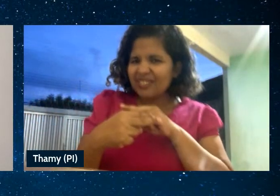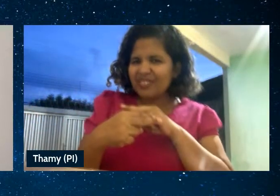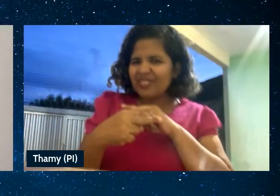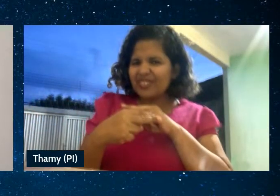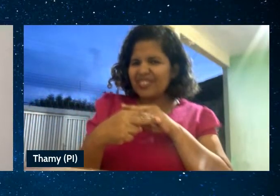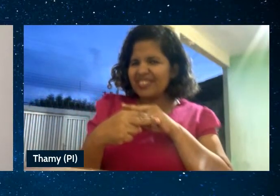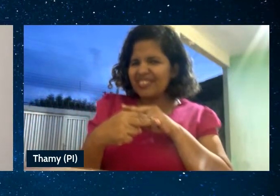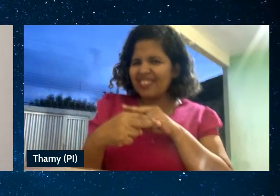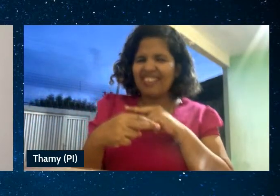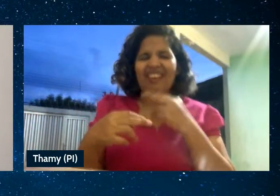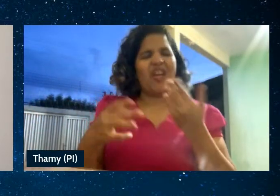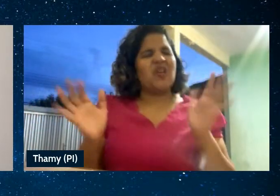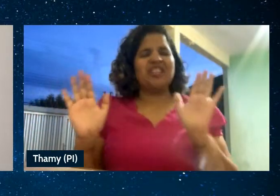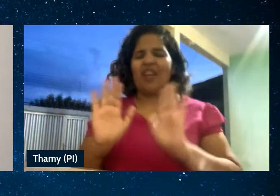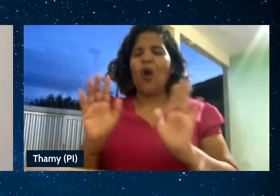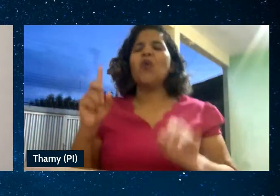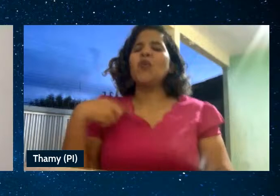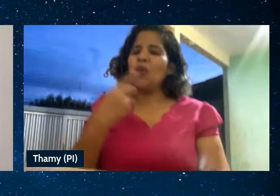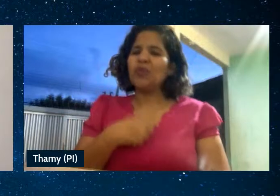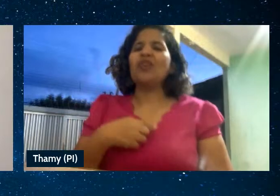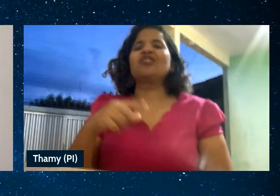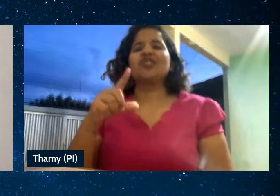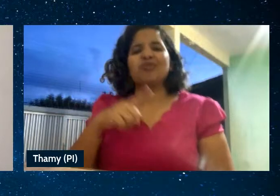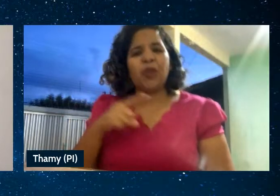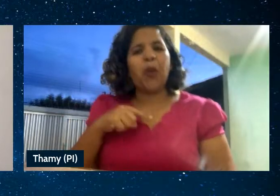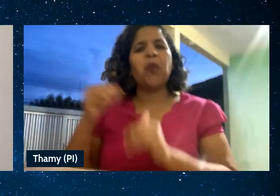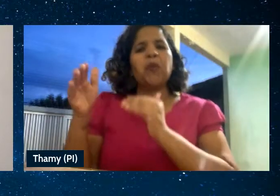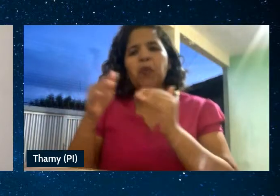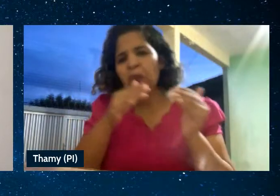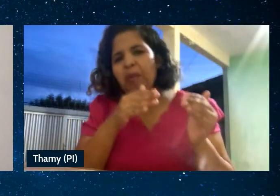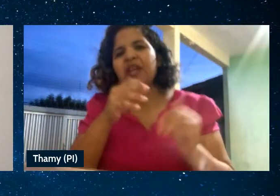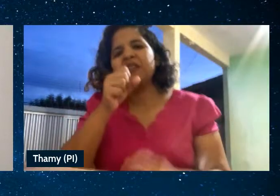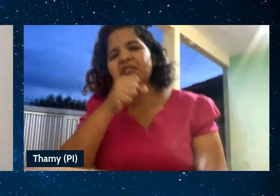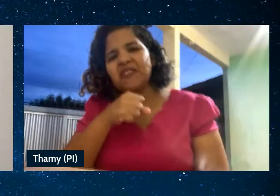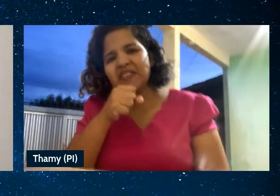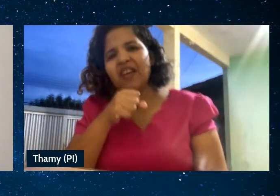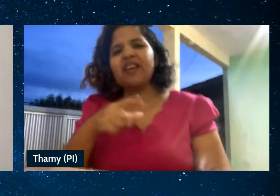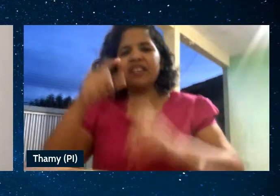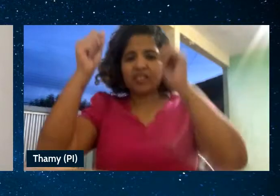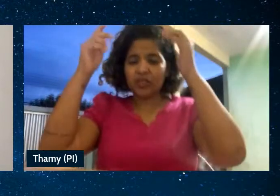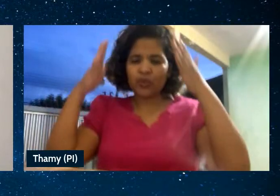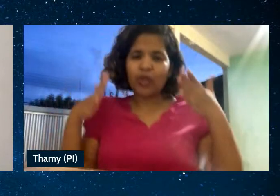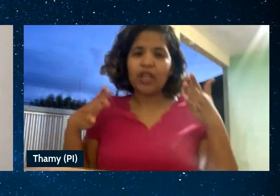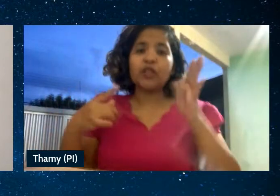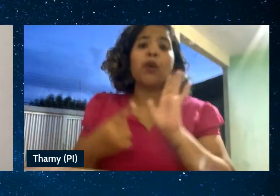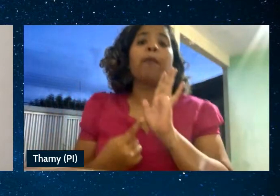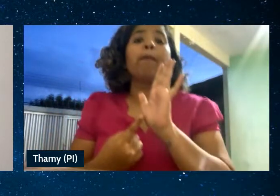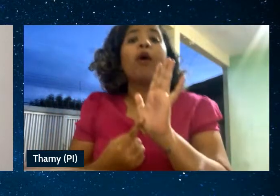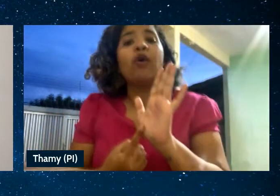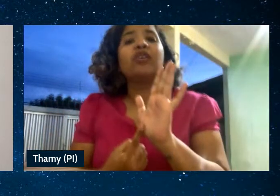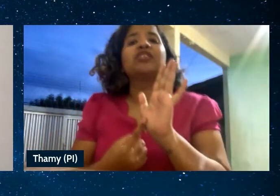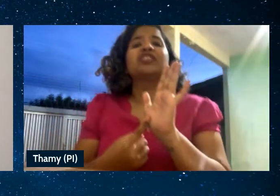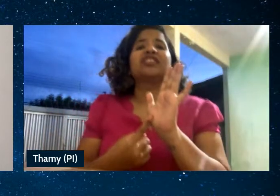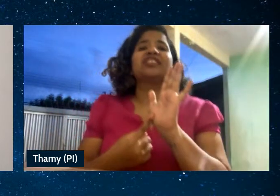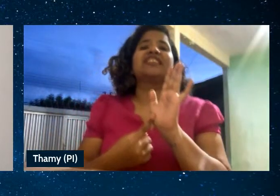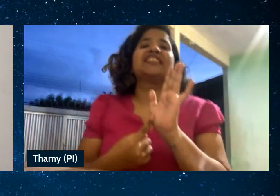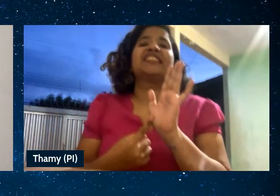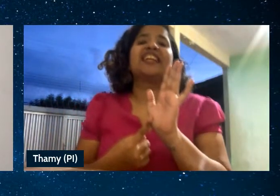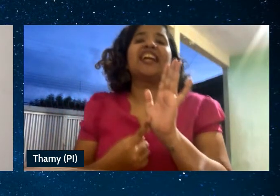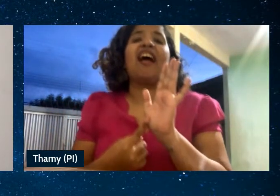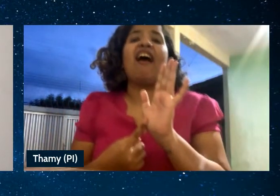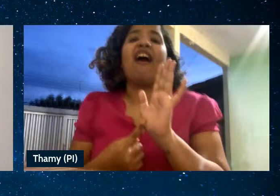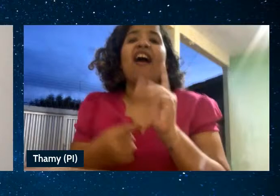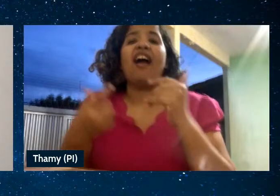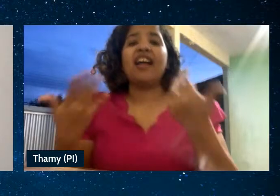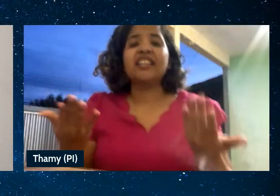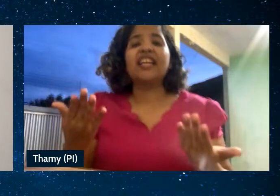passar por esses momentos né Joana De Angeles vem trazendo para nós né que a questão da da conquista